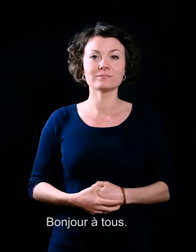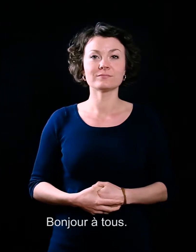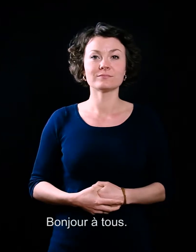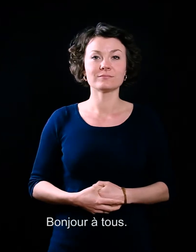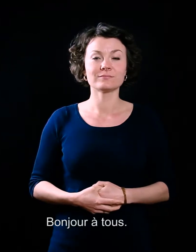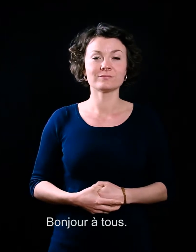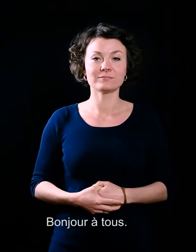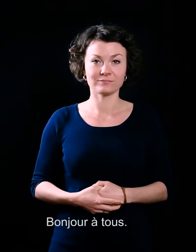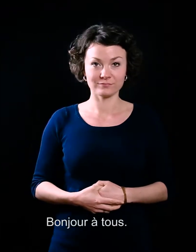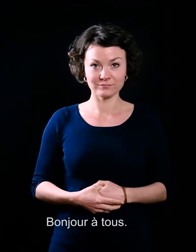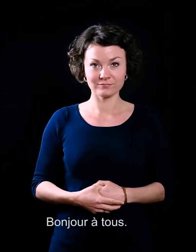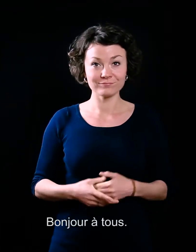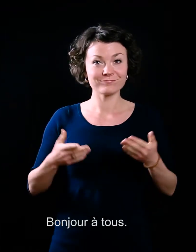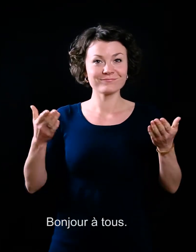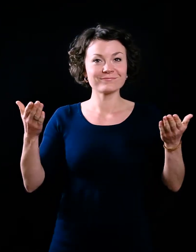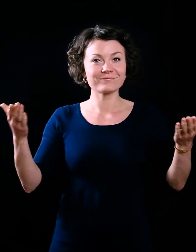Bonjour à tous.